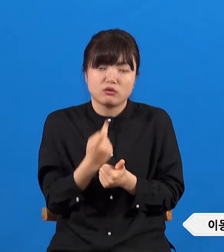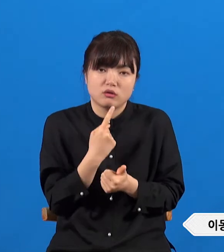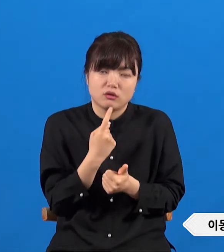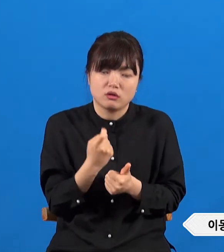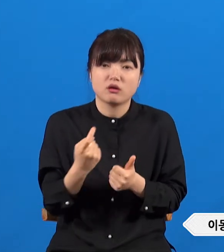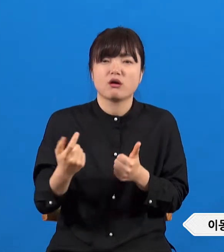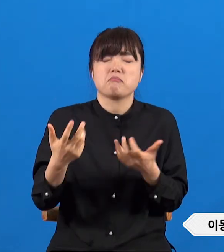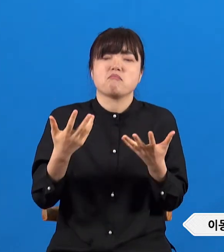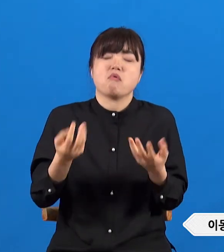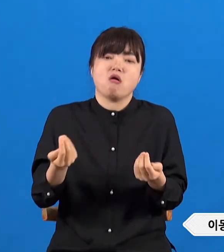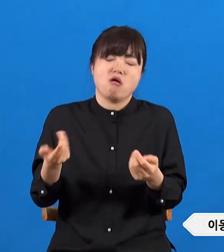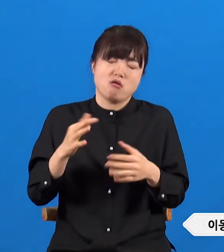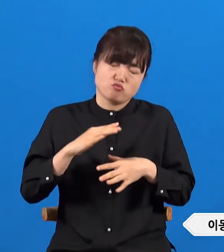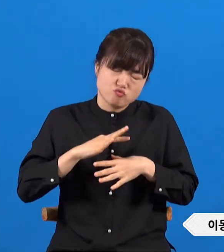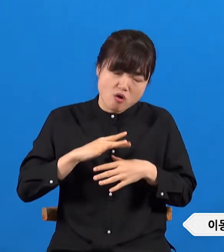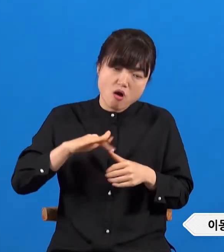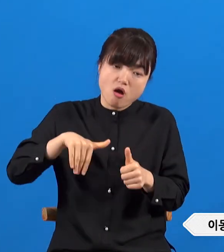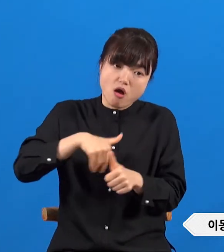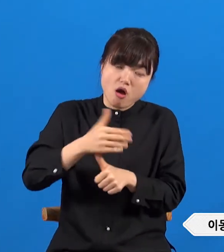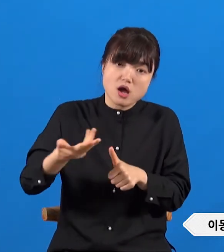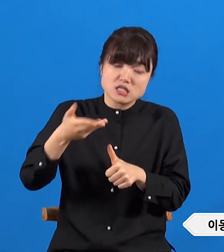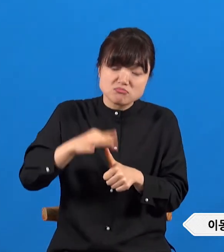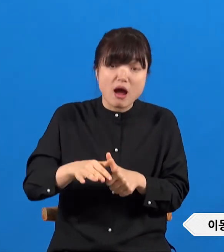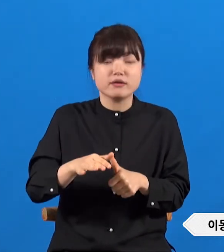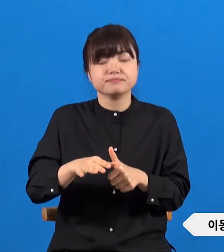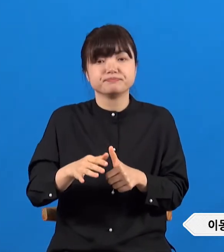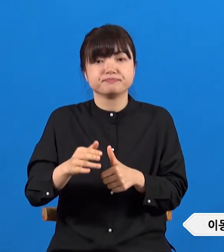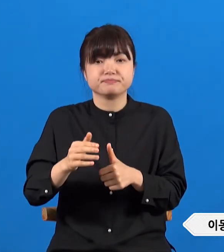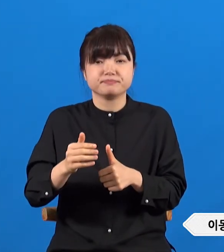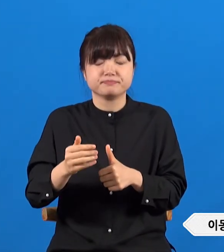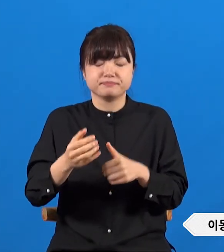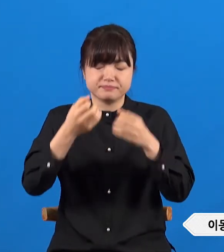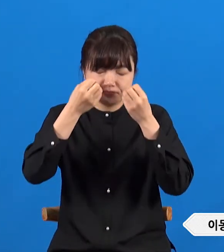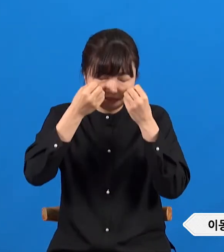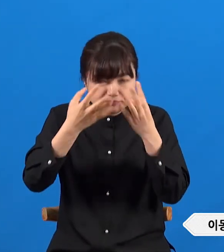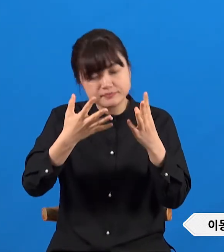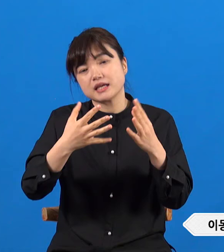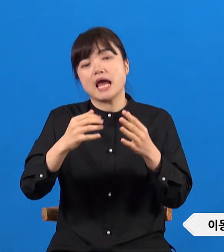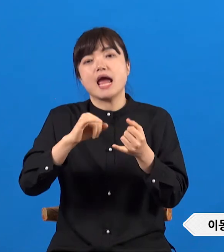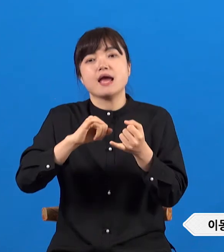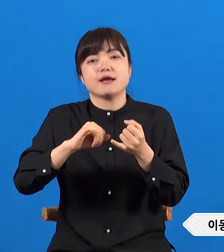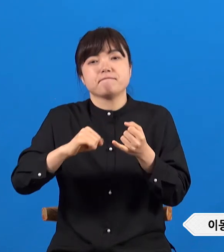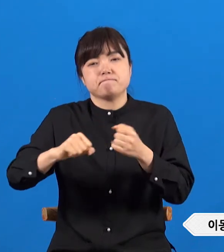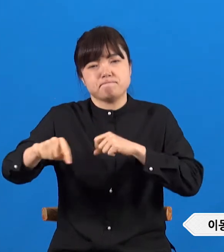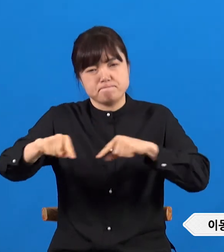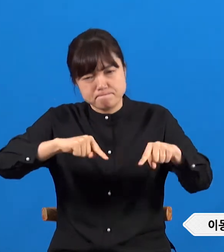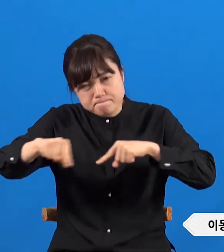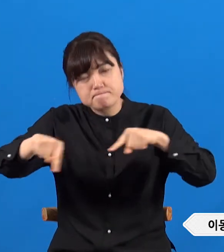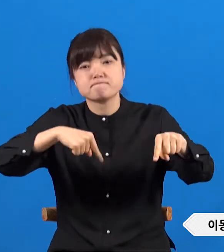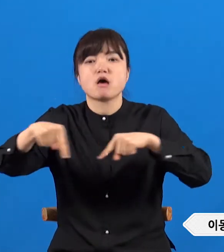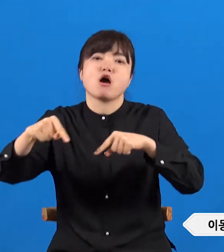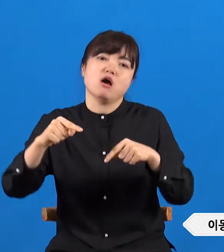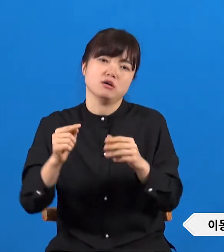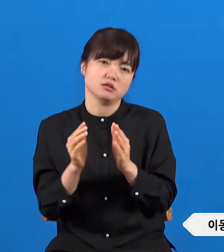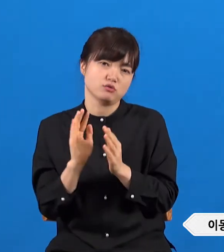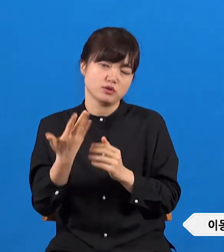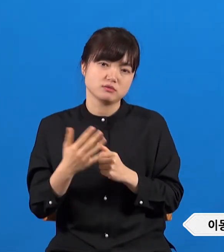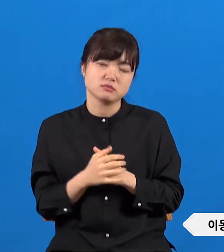두려움을 극복하고 그가 통치하는 나라를 새로운 약속의 땅으로 인도할 수가 있었던